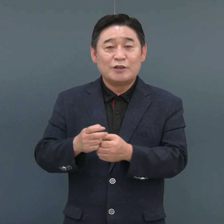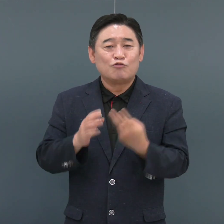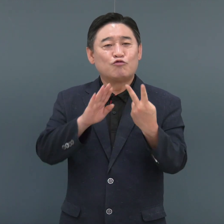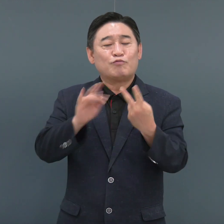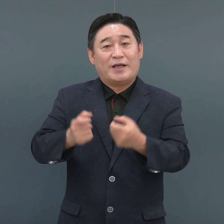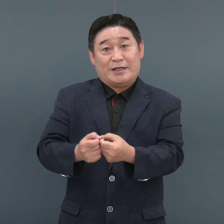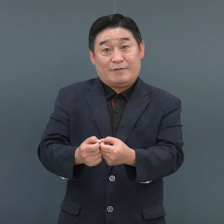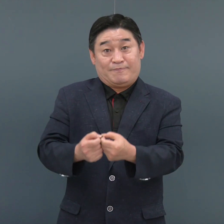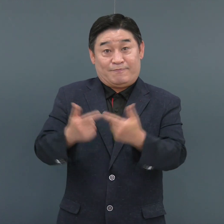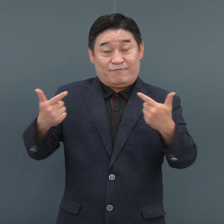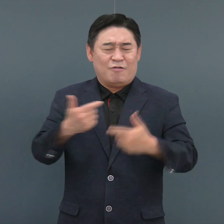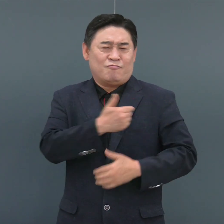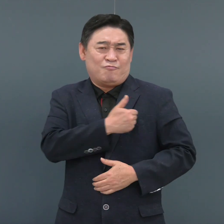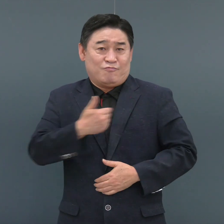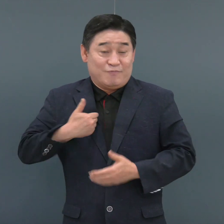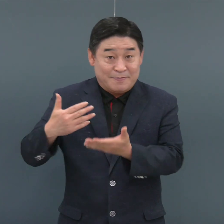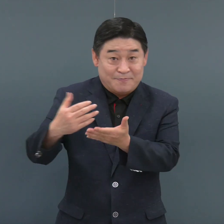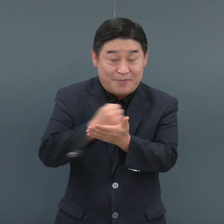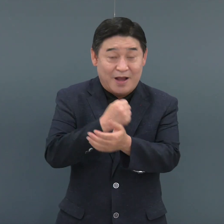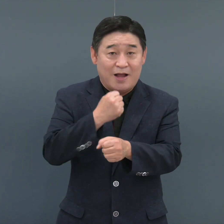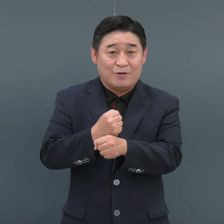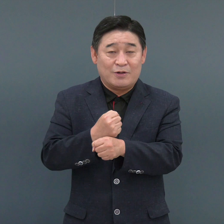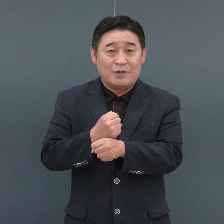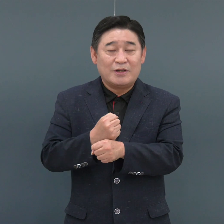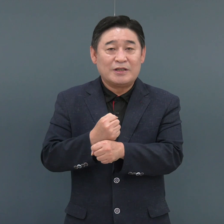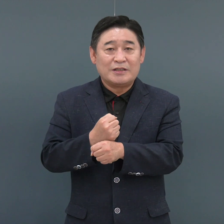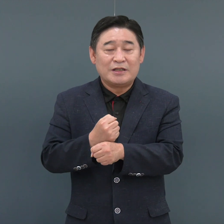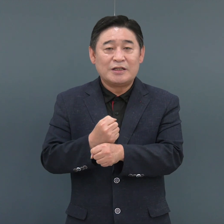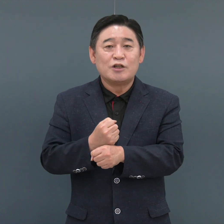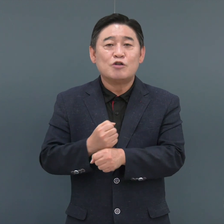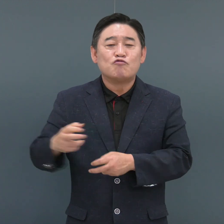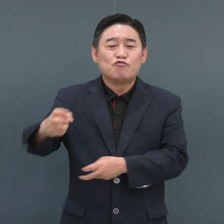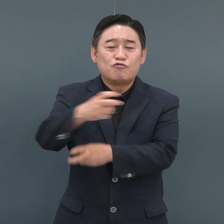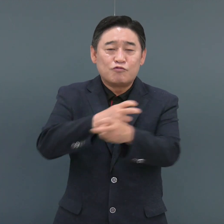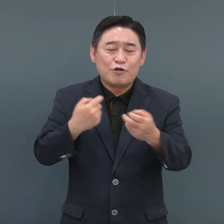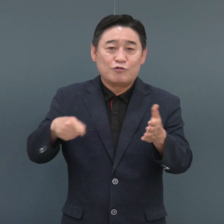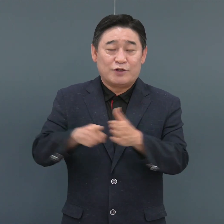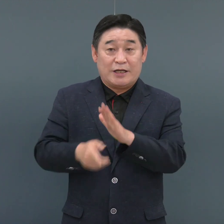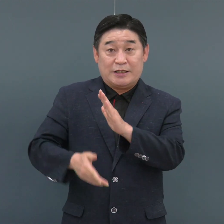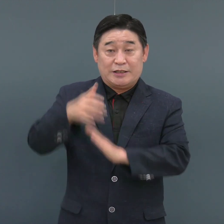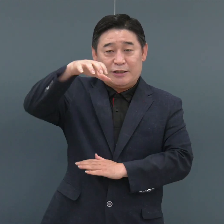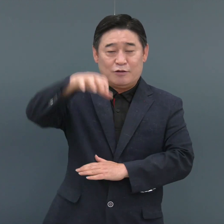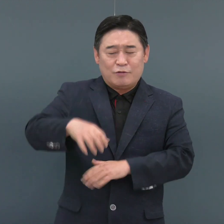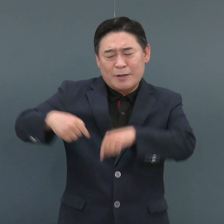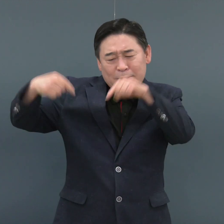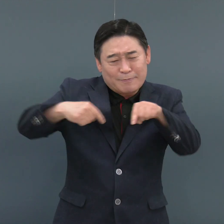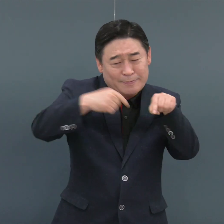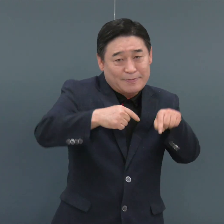이상으로 충분히 확보하고 지역 간 제한 없는 운영을 위해 시군과 협력하겠습니다.